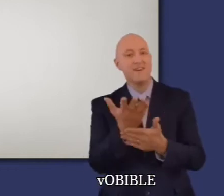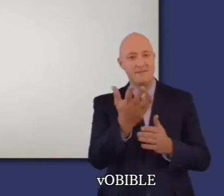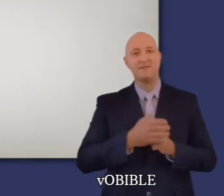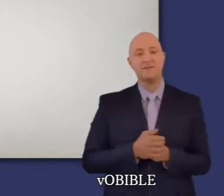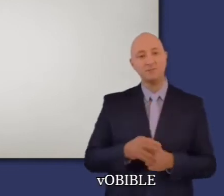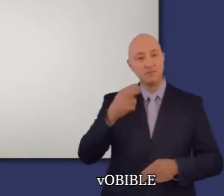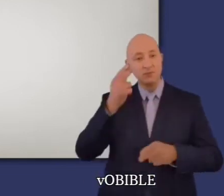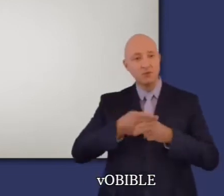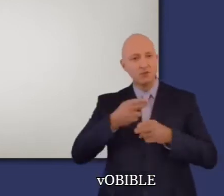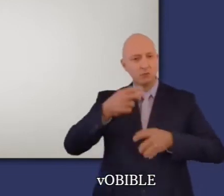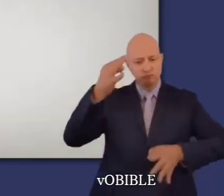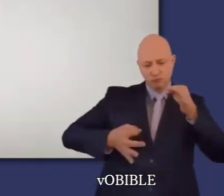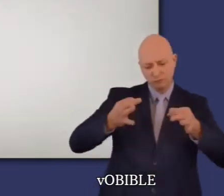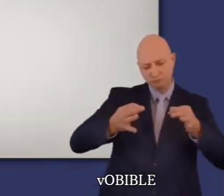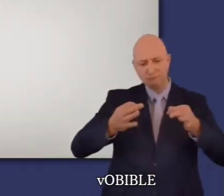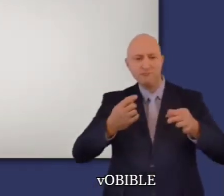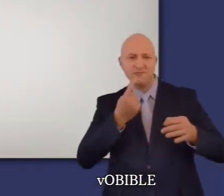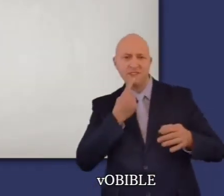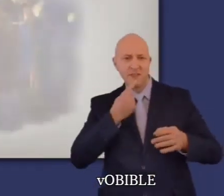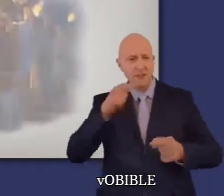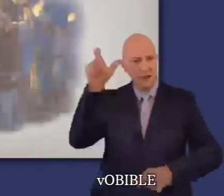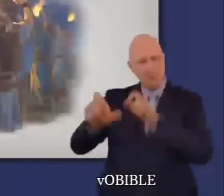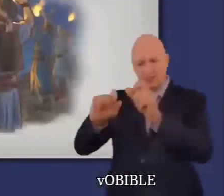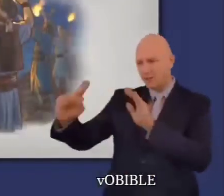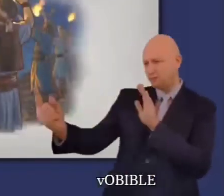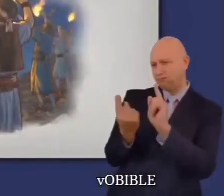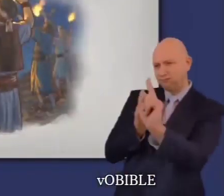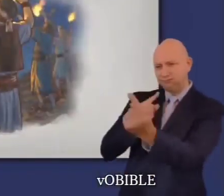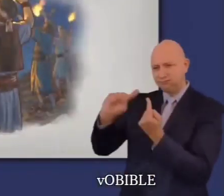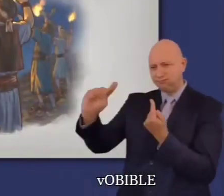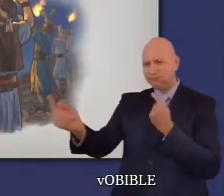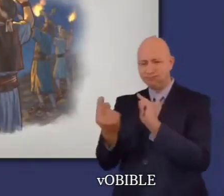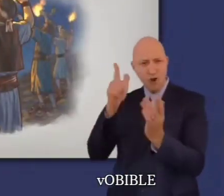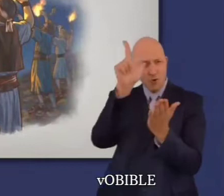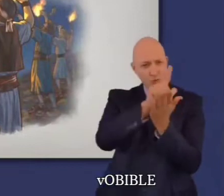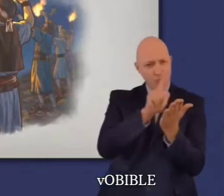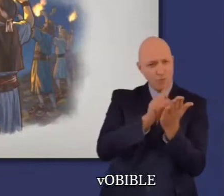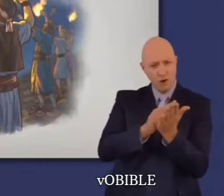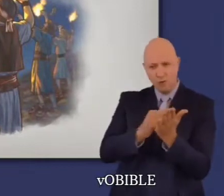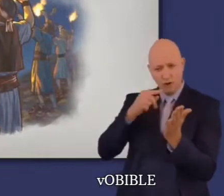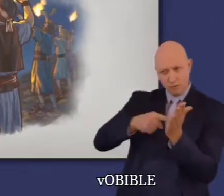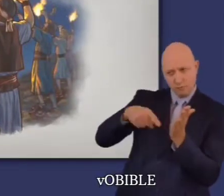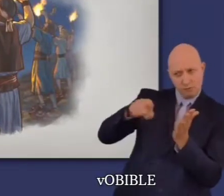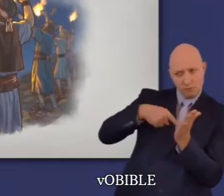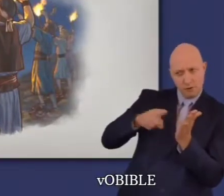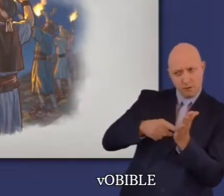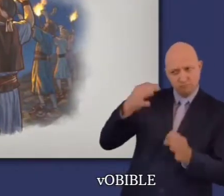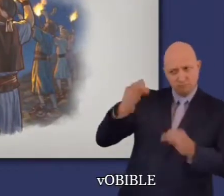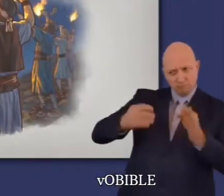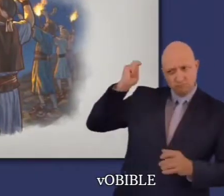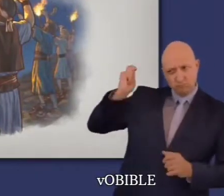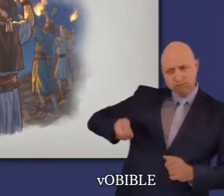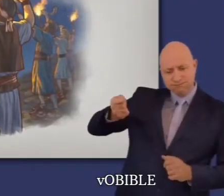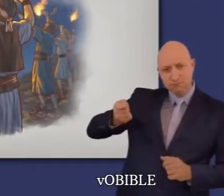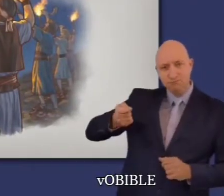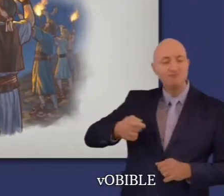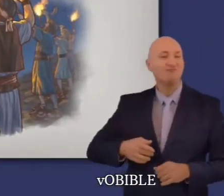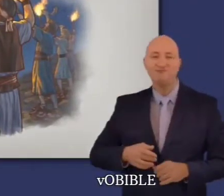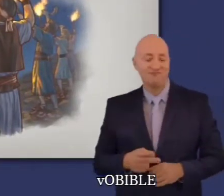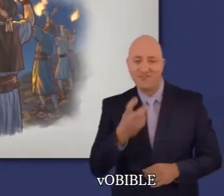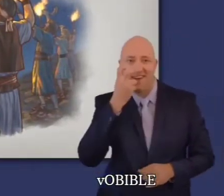sont Othniel, Éhoud, Shamgar, Barak, Gédéon,